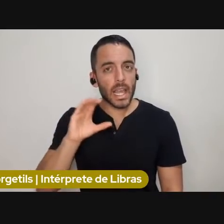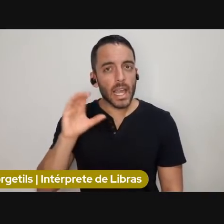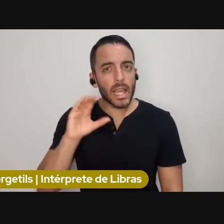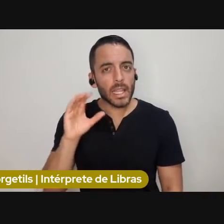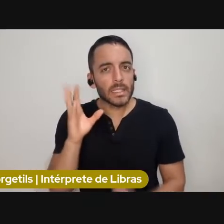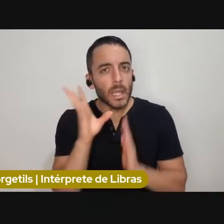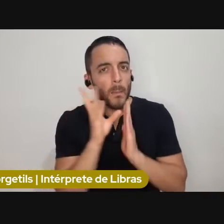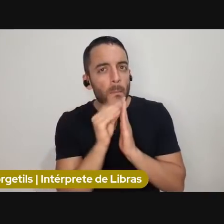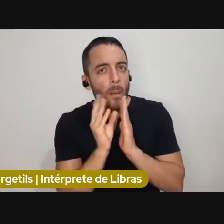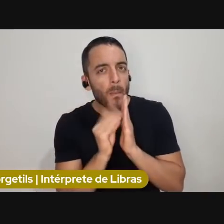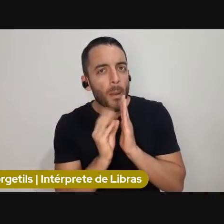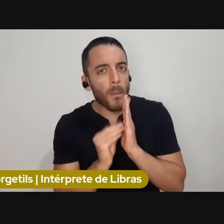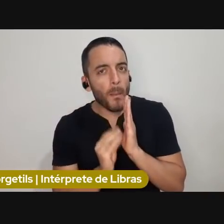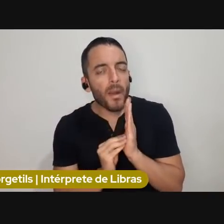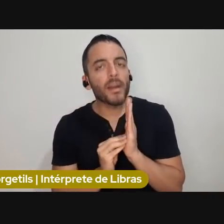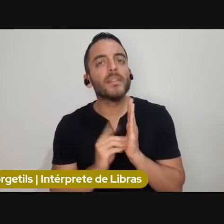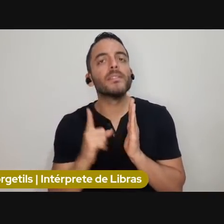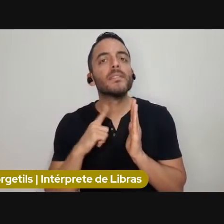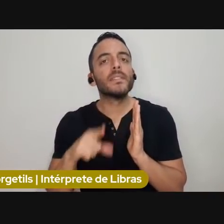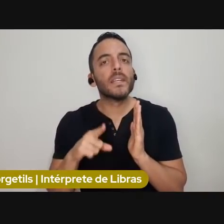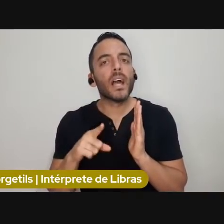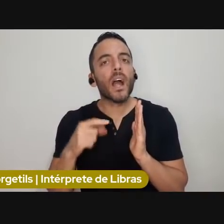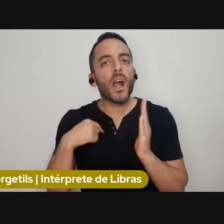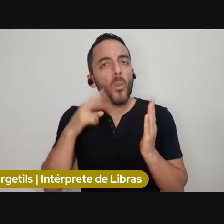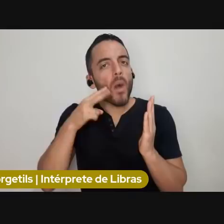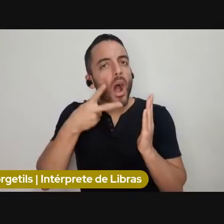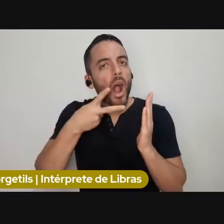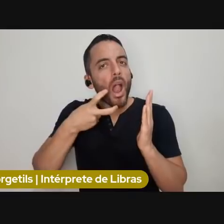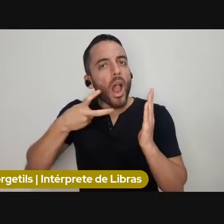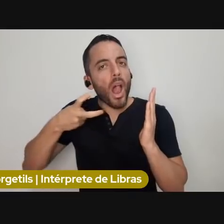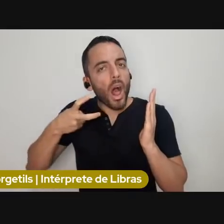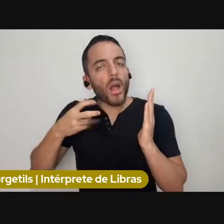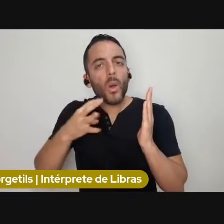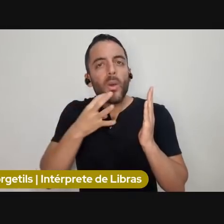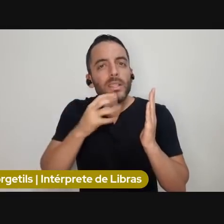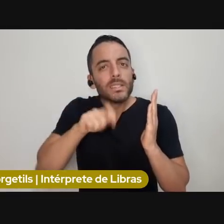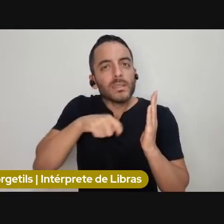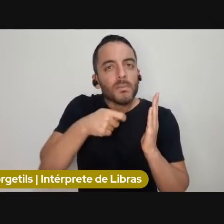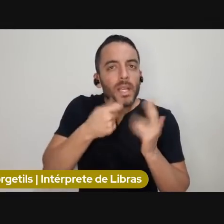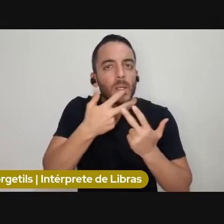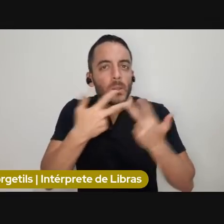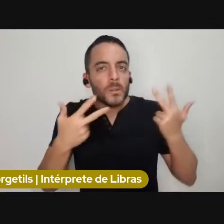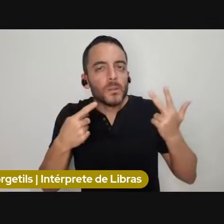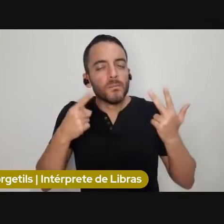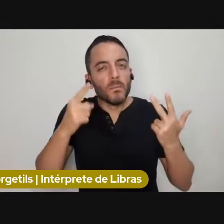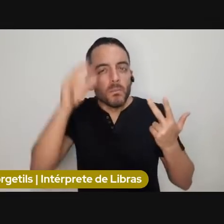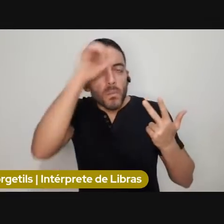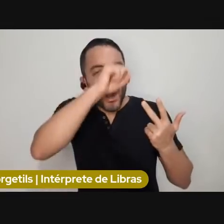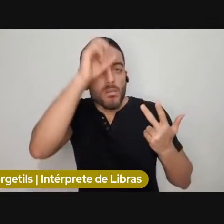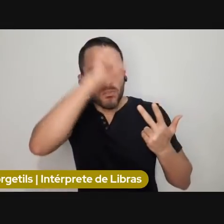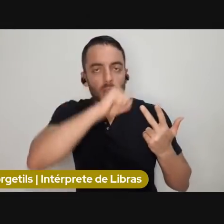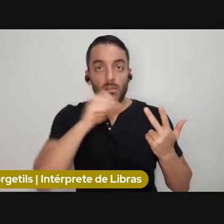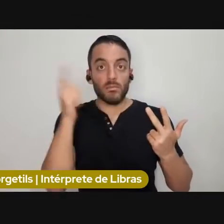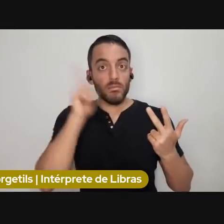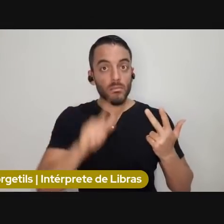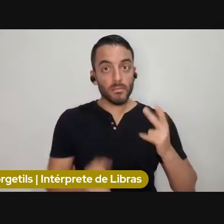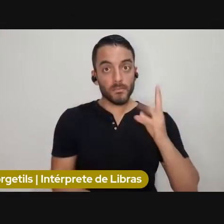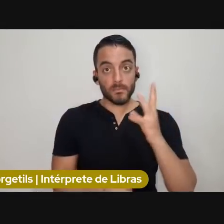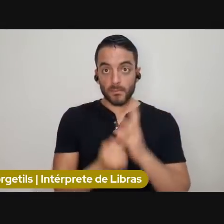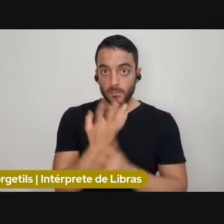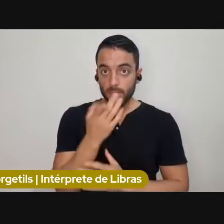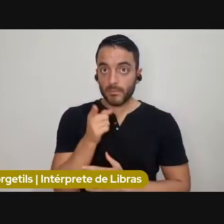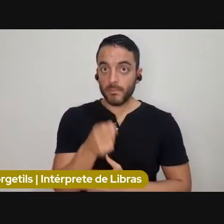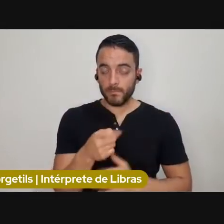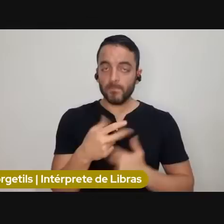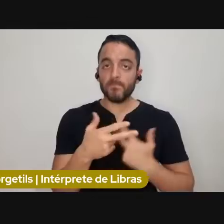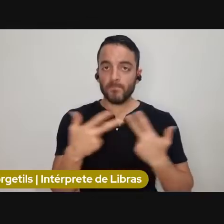das coisas e utilizar esse conhecimento para, enfim, criar coisas.